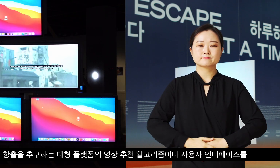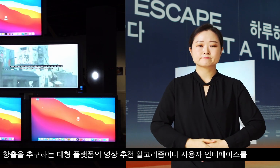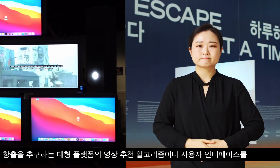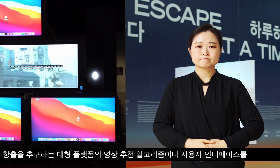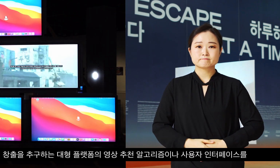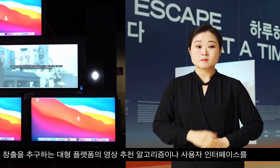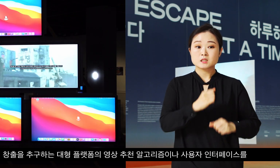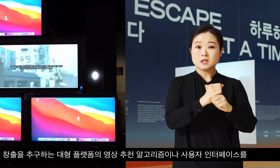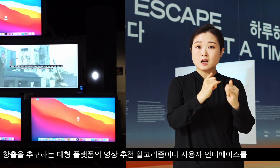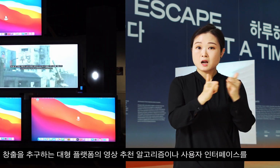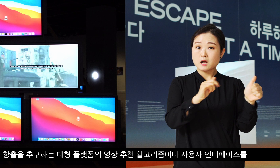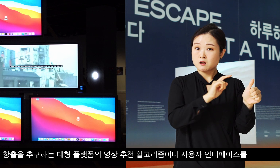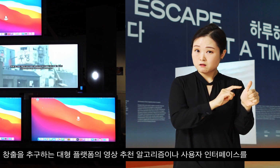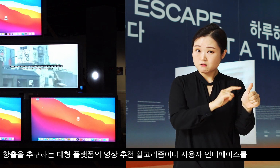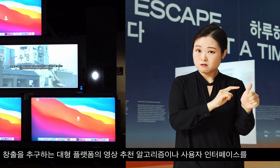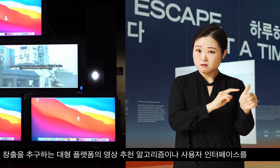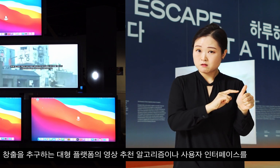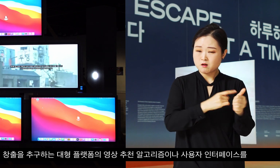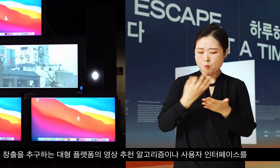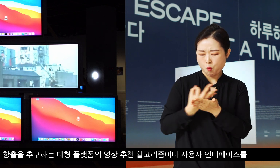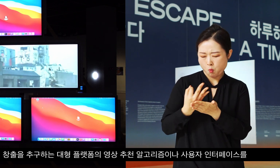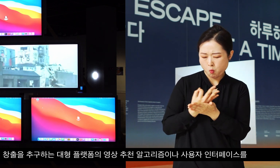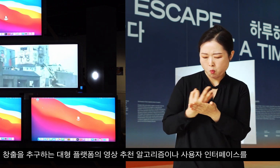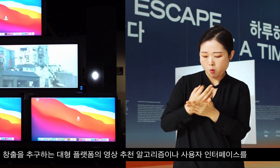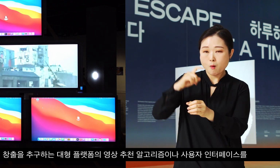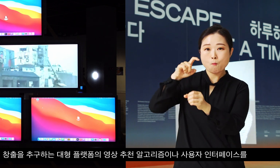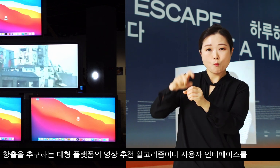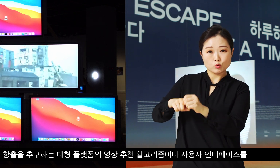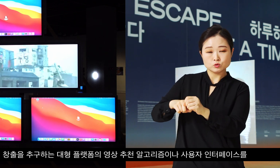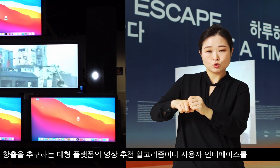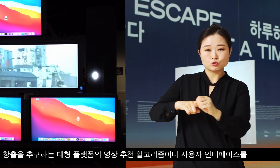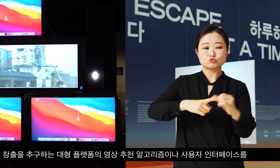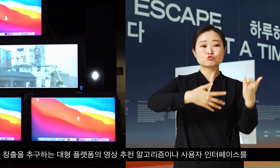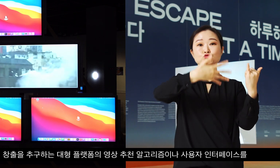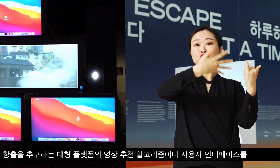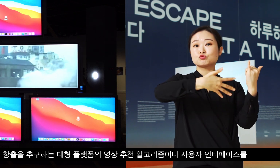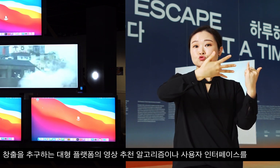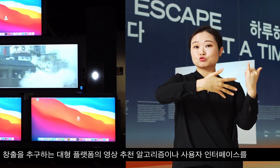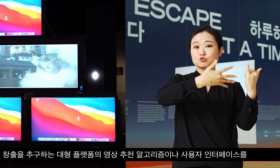작가는 수익 창출을 추구하는 대형 플랫폼의 영상 추천 알고리즘이나